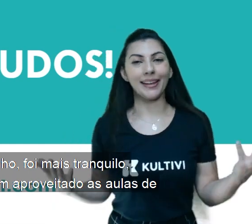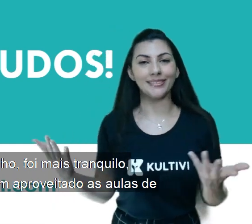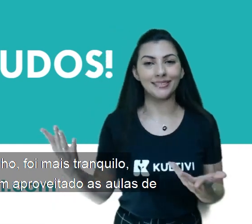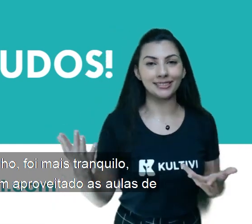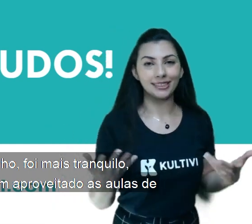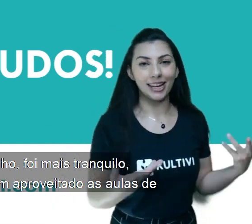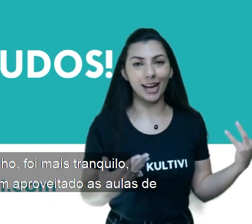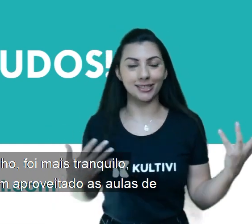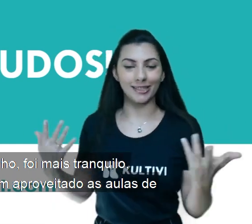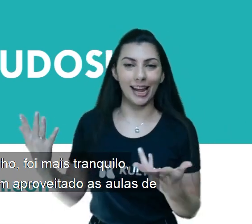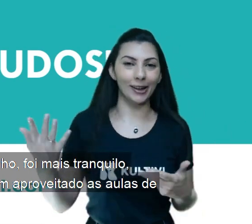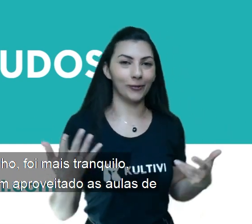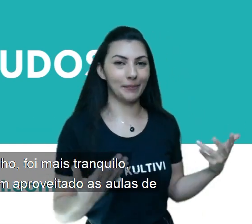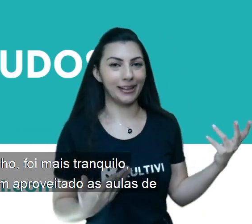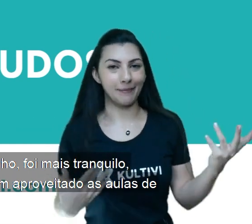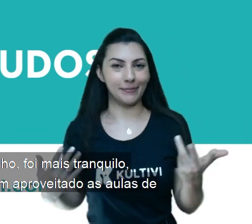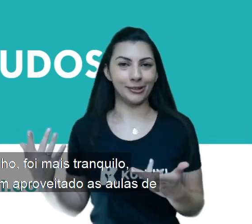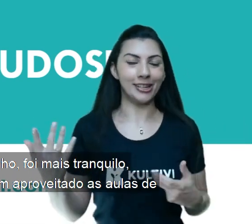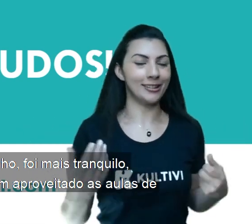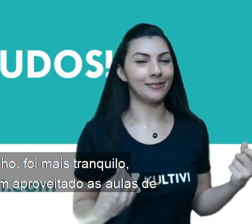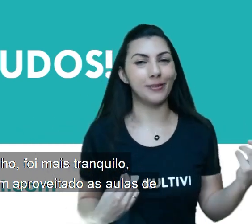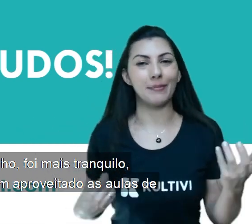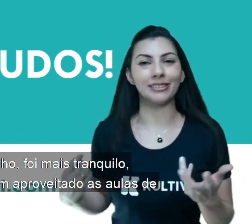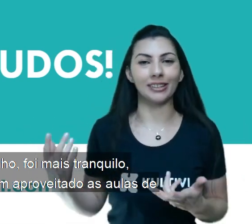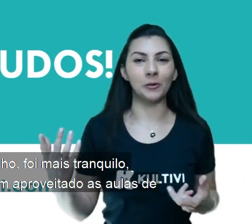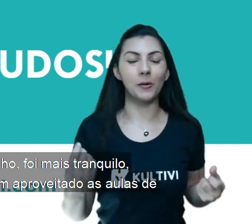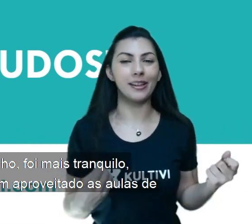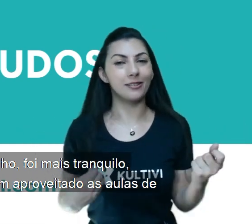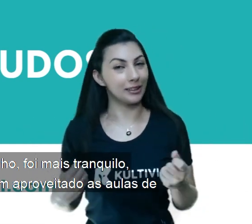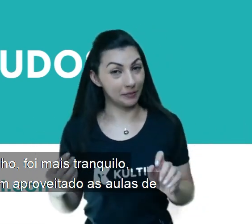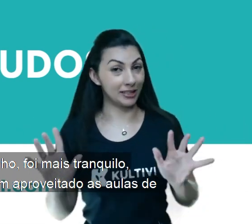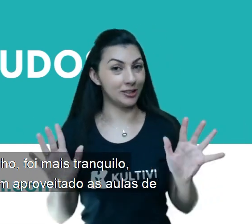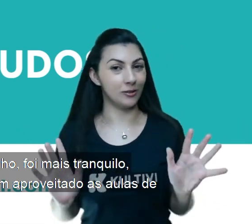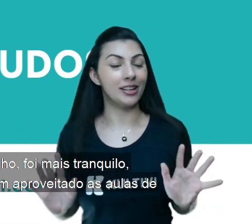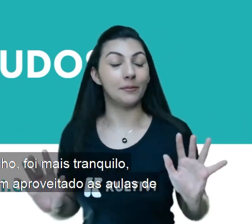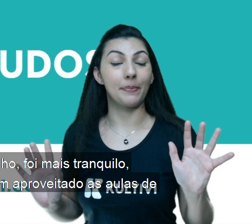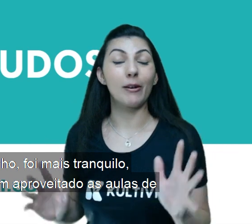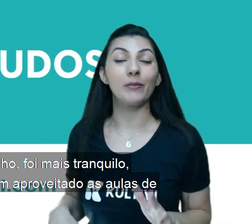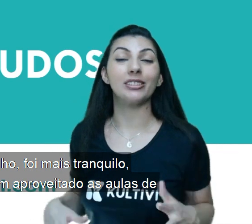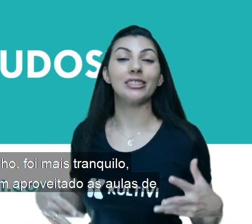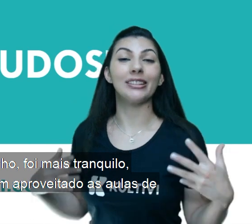foi mais agitado, foi mais rapidinho, foi mais tranquilo,